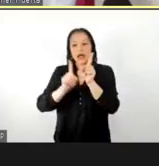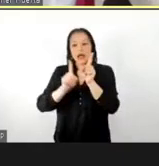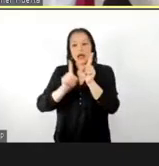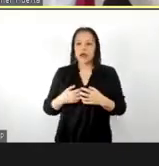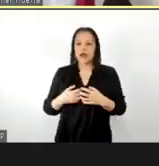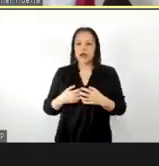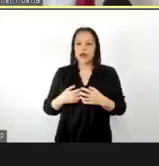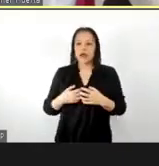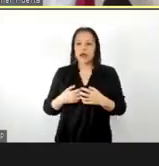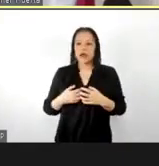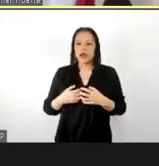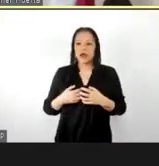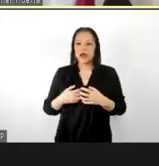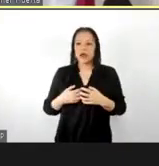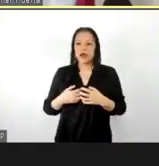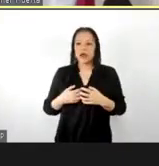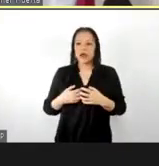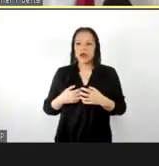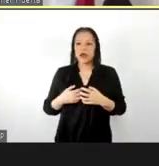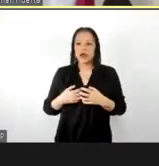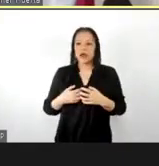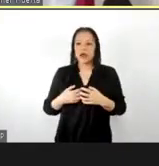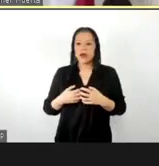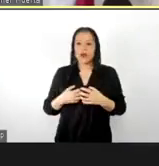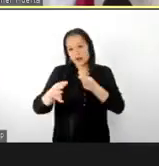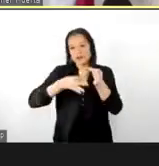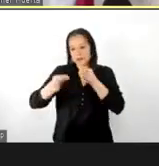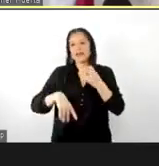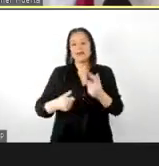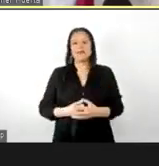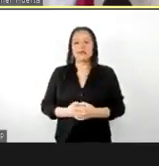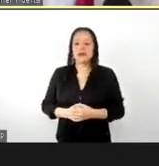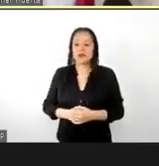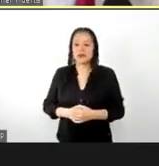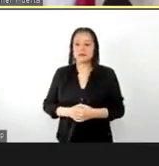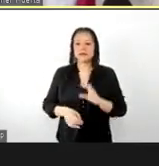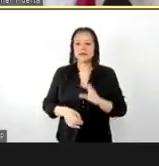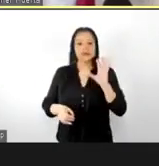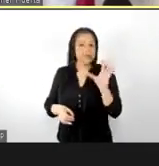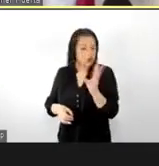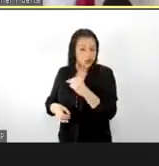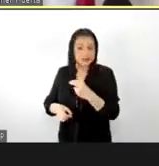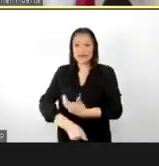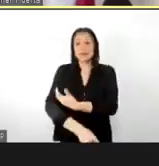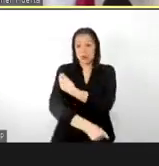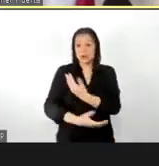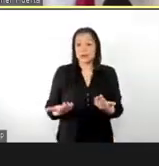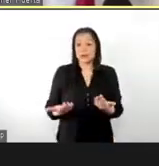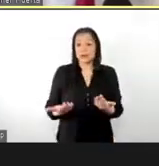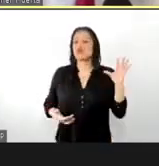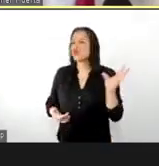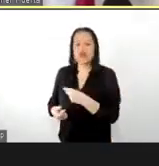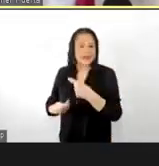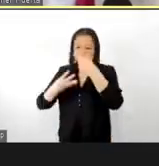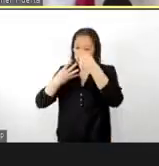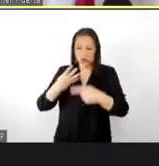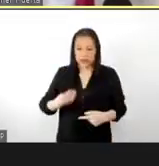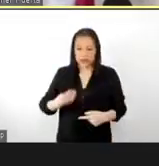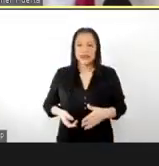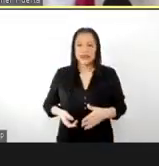cuerpo y hace que se formen anticuerpos, como les expliqué hace un rato. Entonces, todas las vacunas que